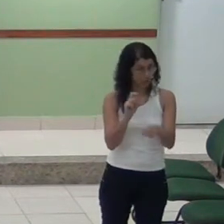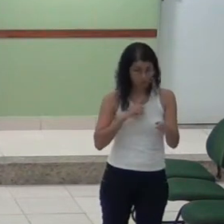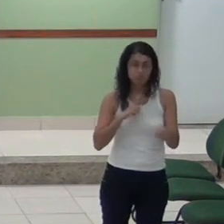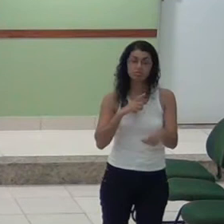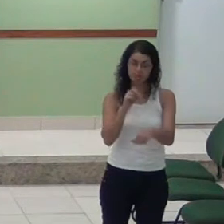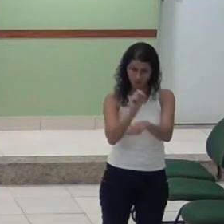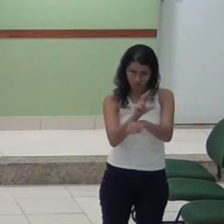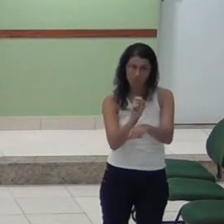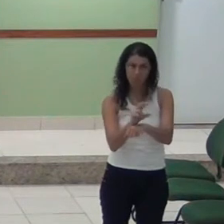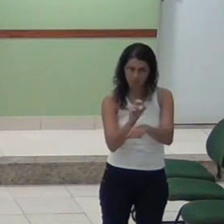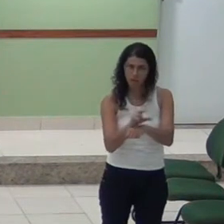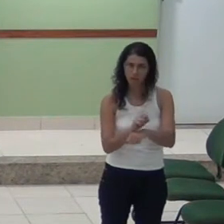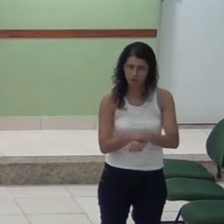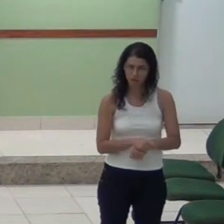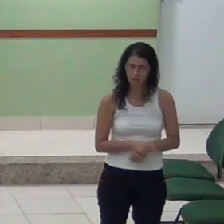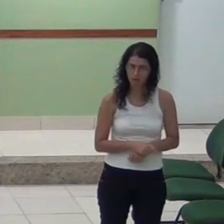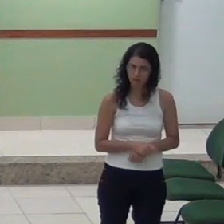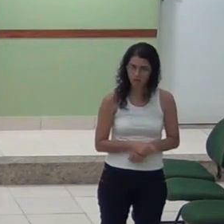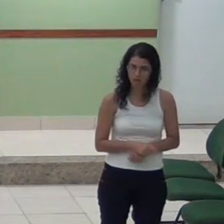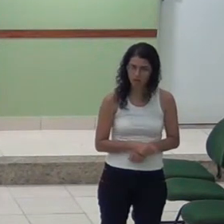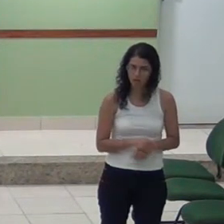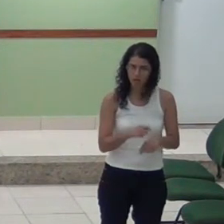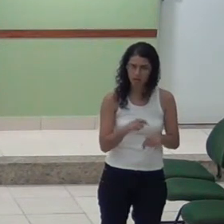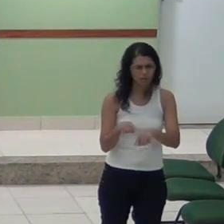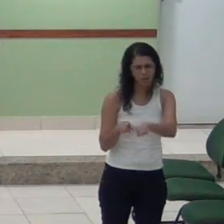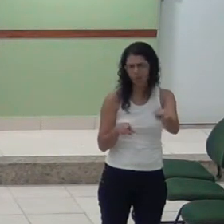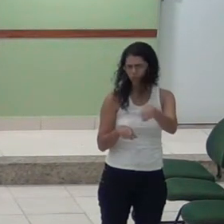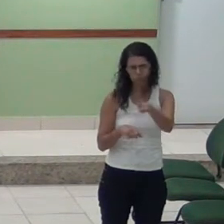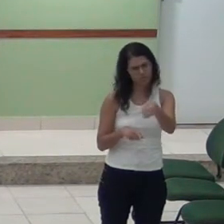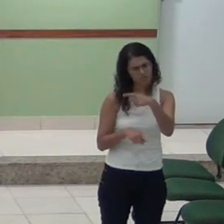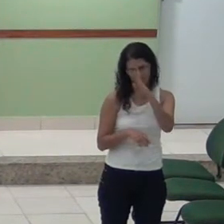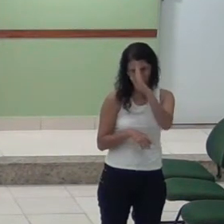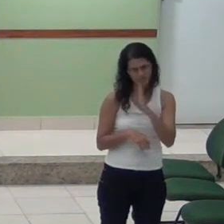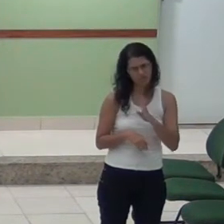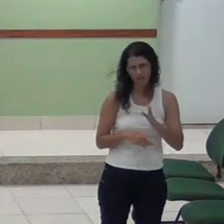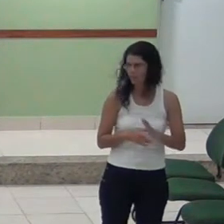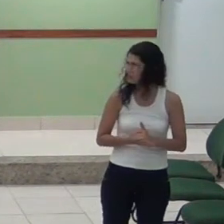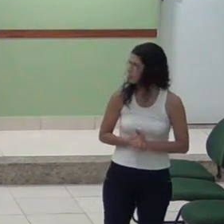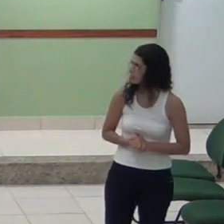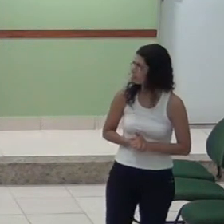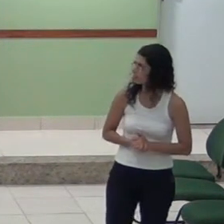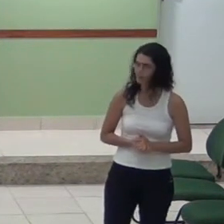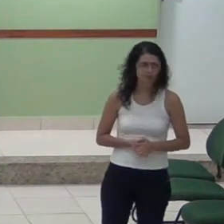em receber essa pessoa conosco. E ainda um último aviso de Libras.